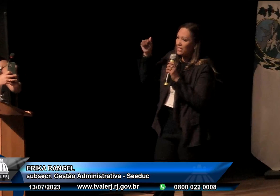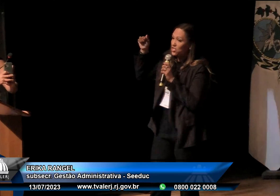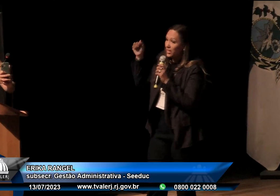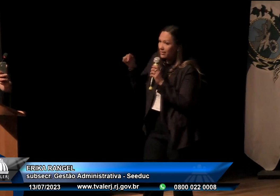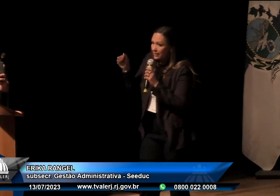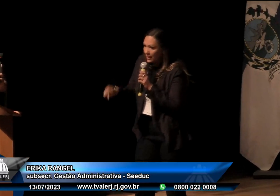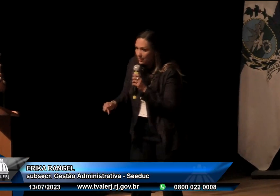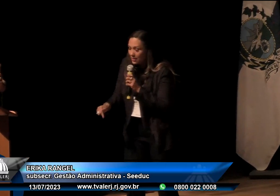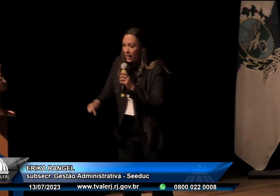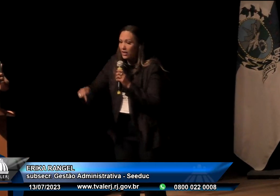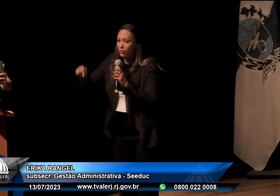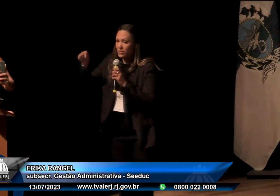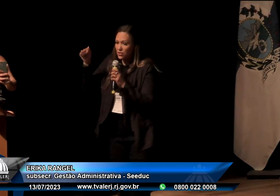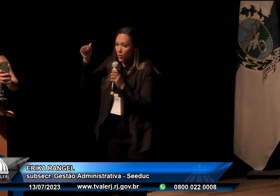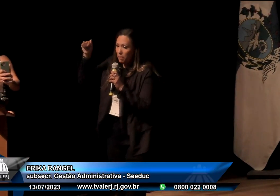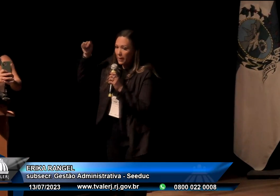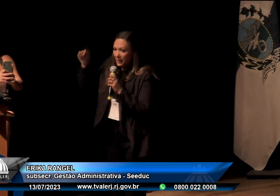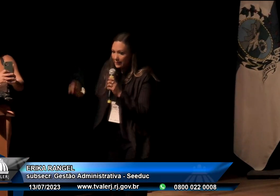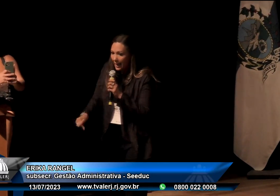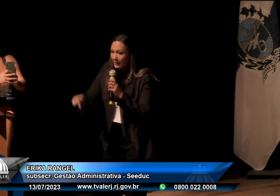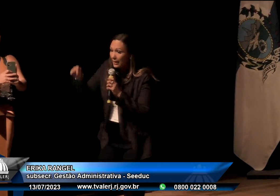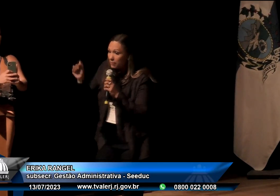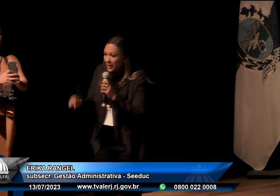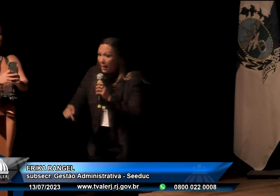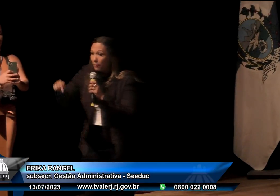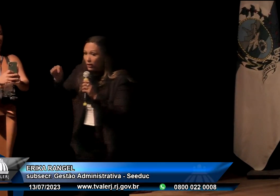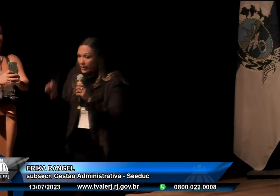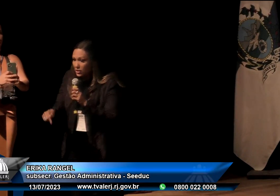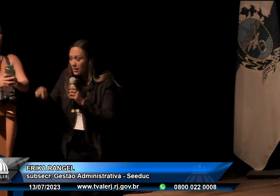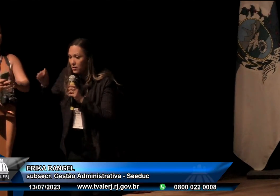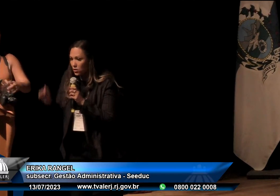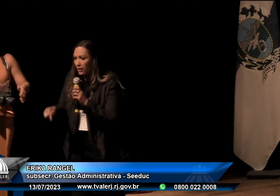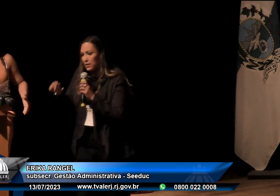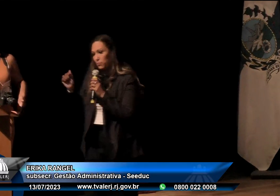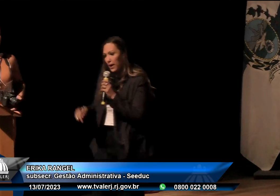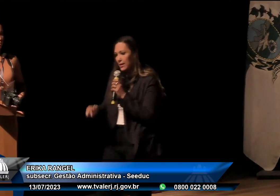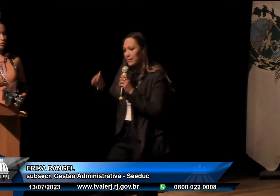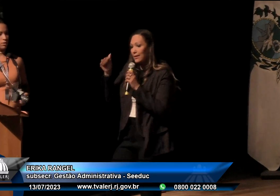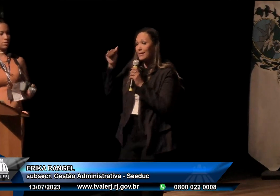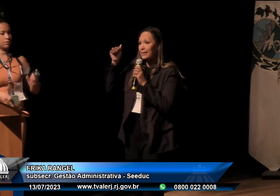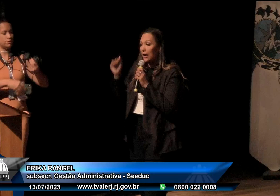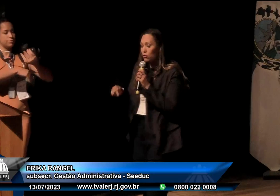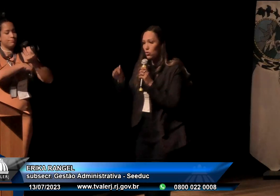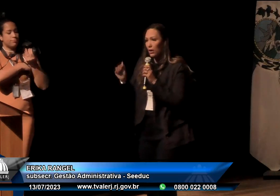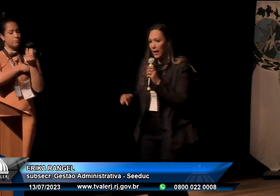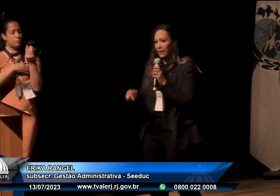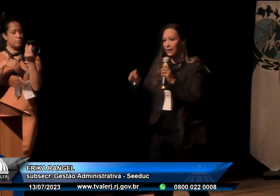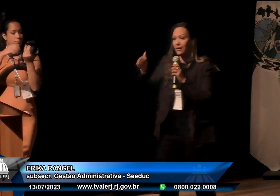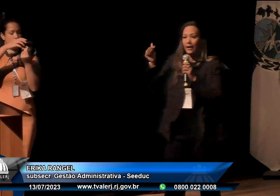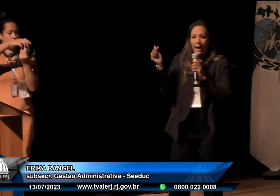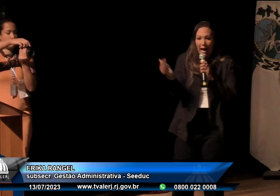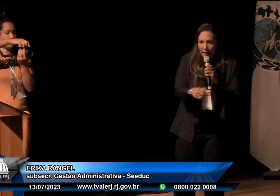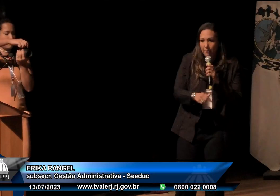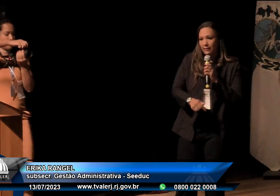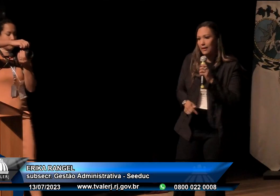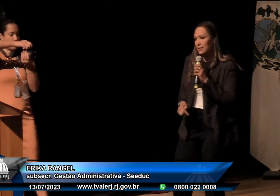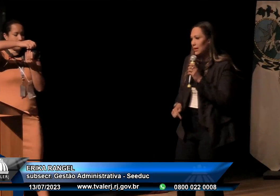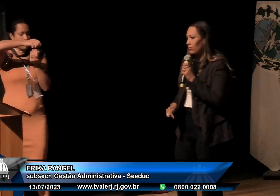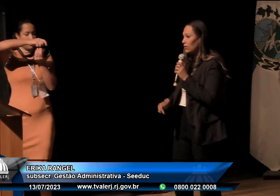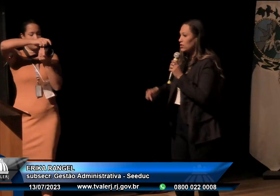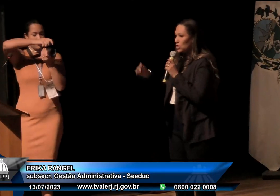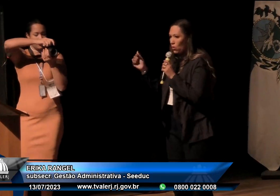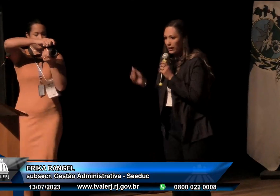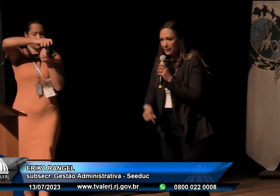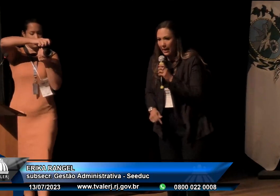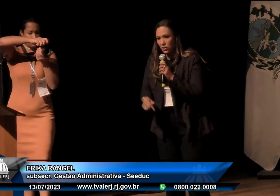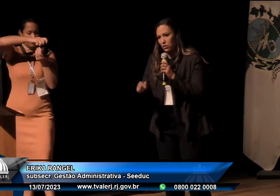vocês vão dar diretriz e que vocês vão implementar e deliberar políticas sólidas para essa tão sonhada a alimentação